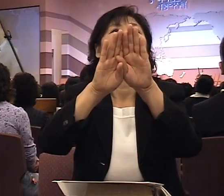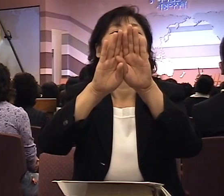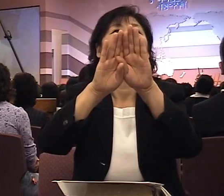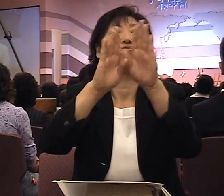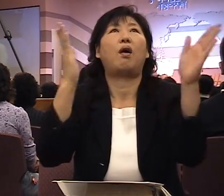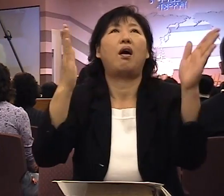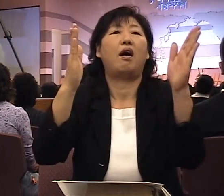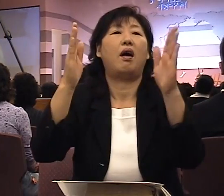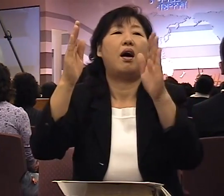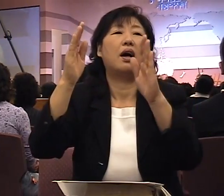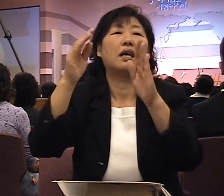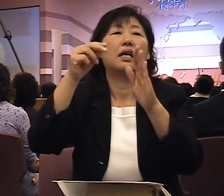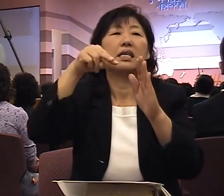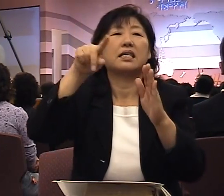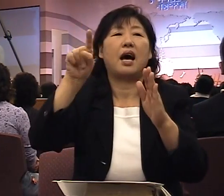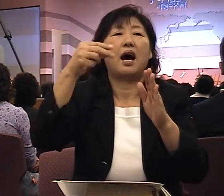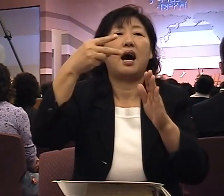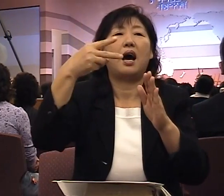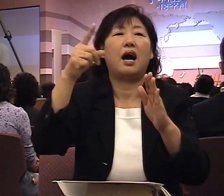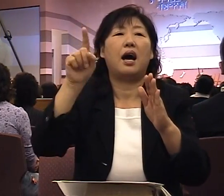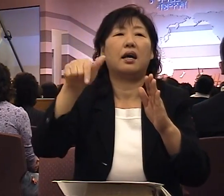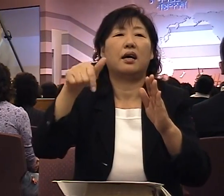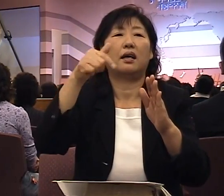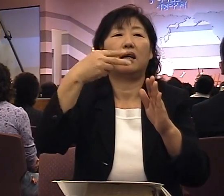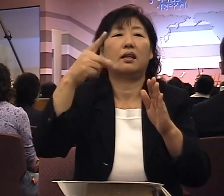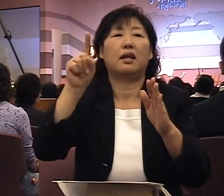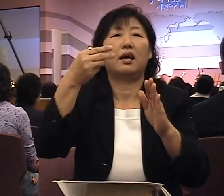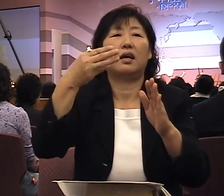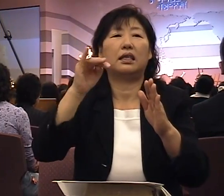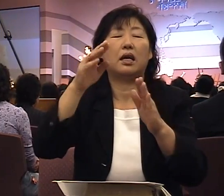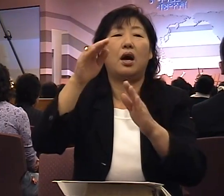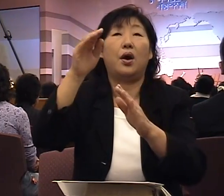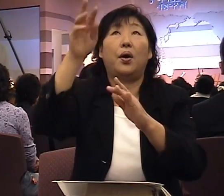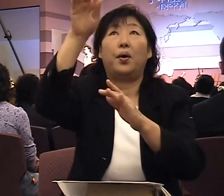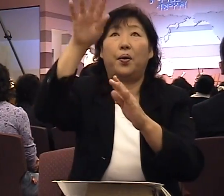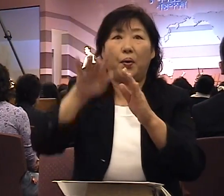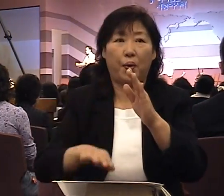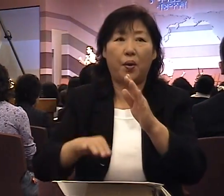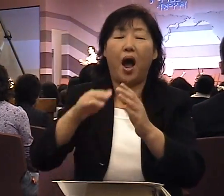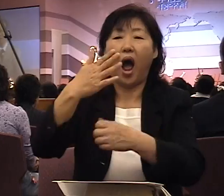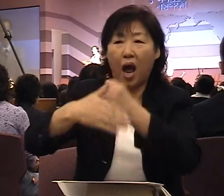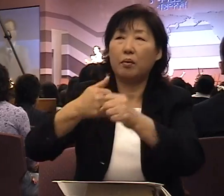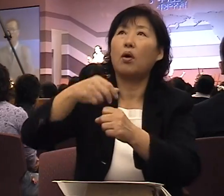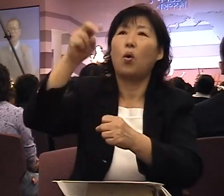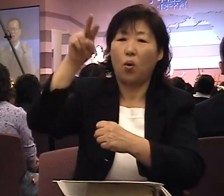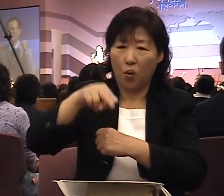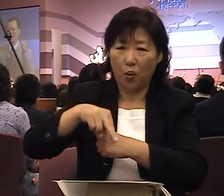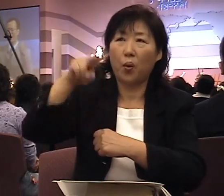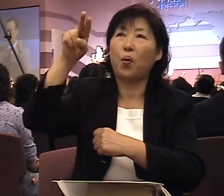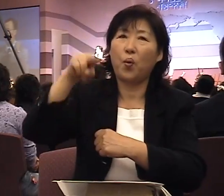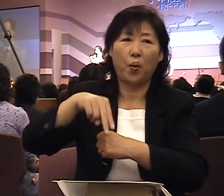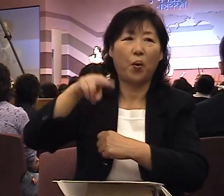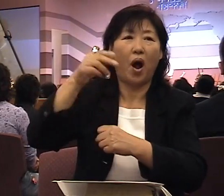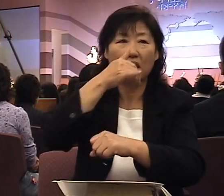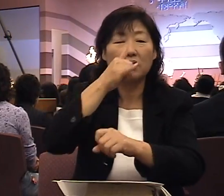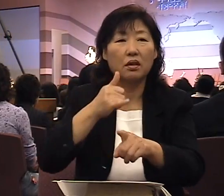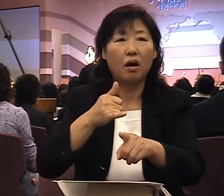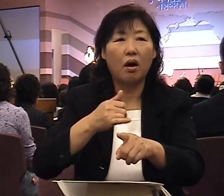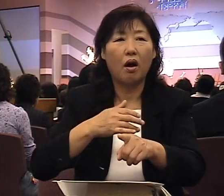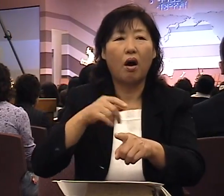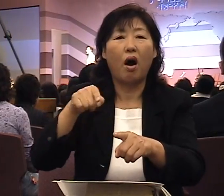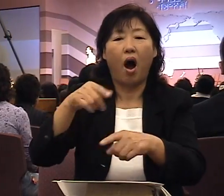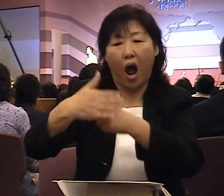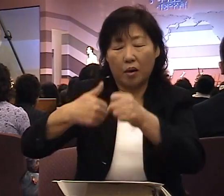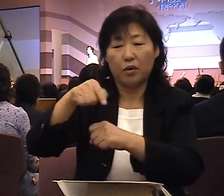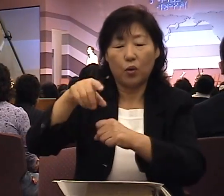내려와 거기서 하나님의 사자가 오르락내리락 하는 것을 보면서 하나님이 여기도 계시는구나. 여기가 어찌 내가 버려진